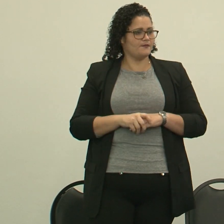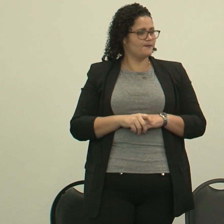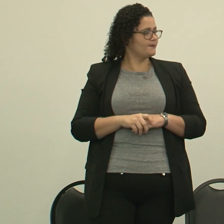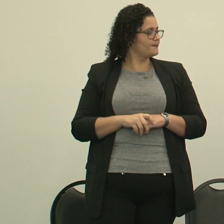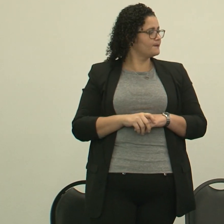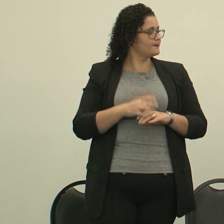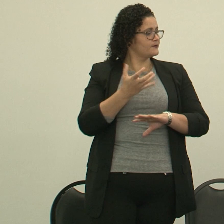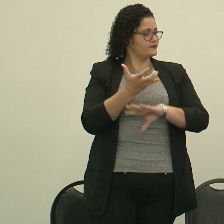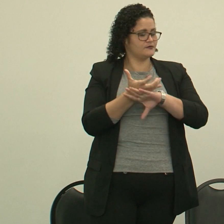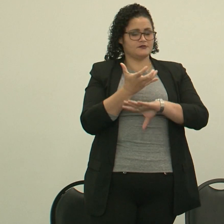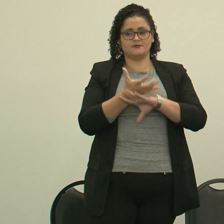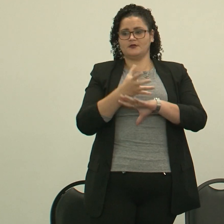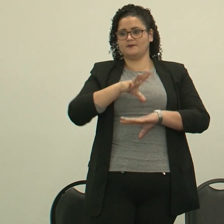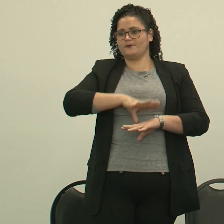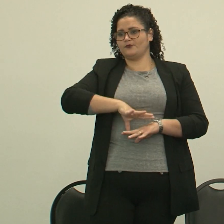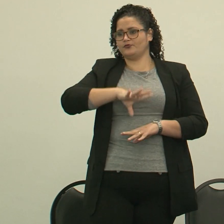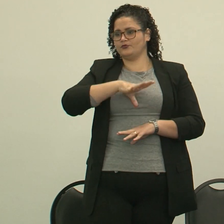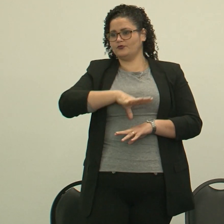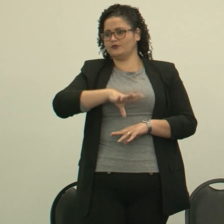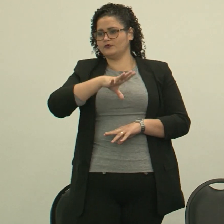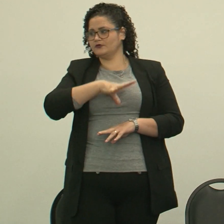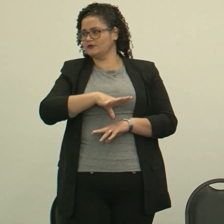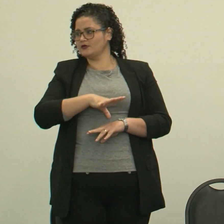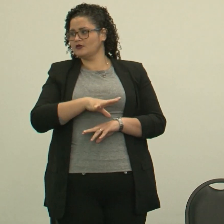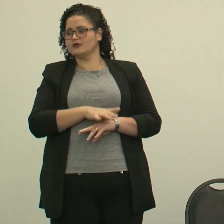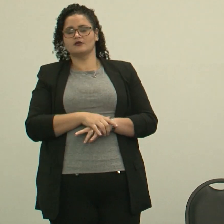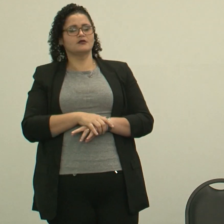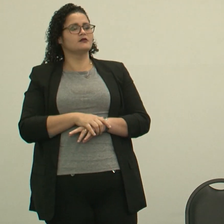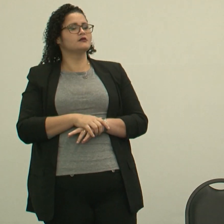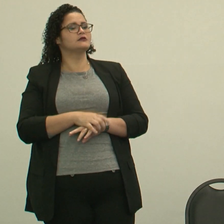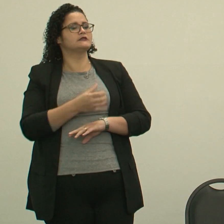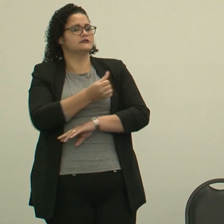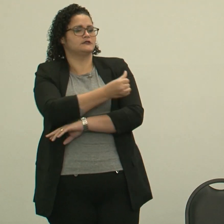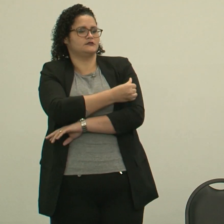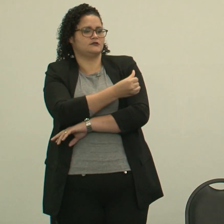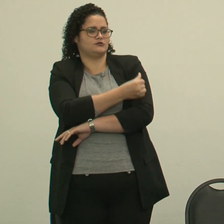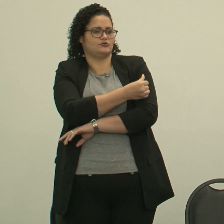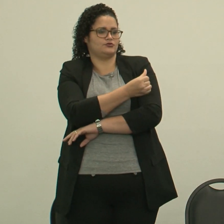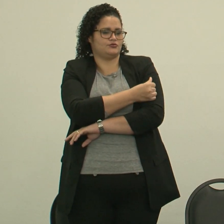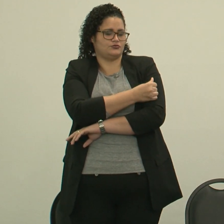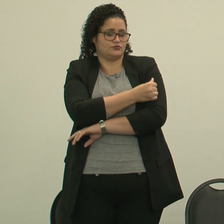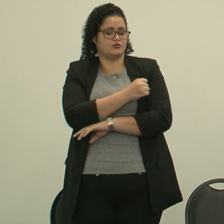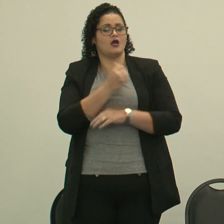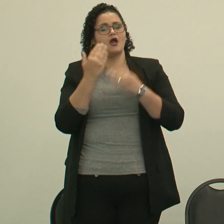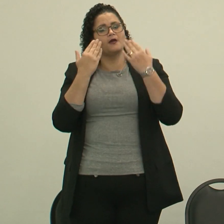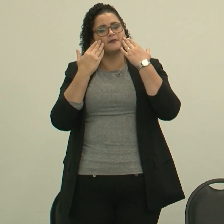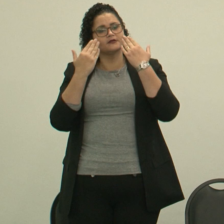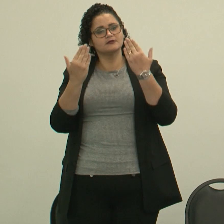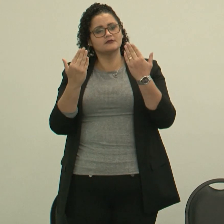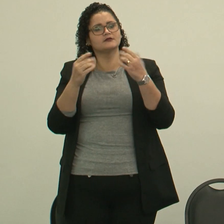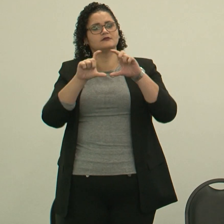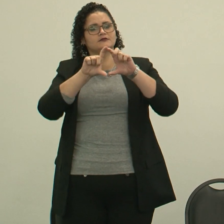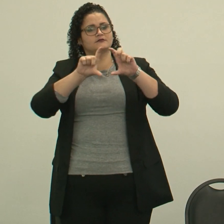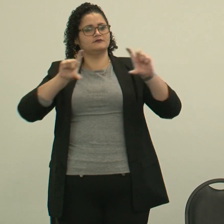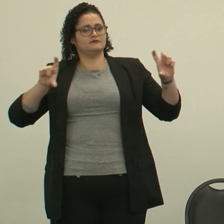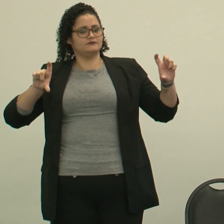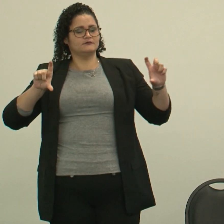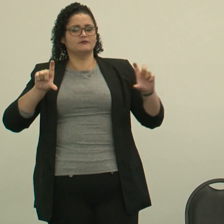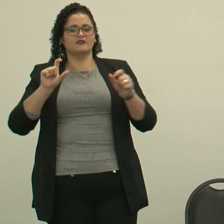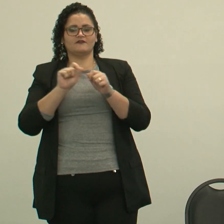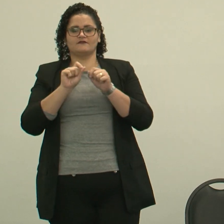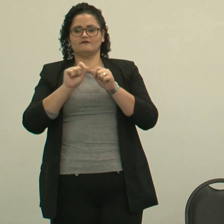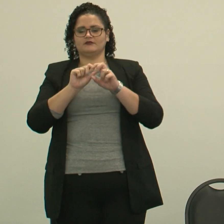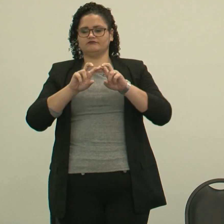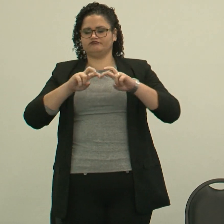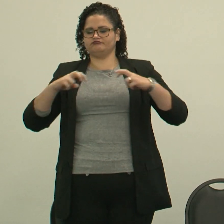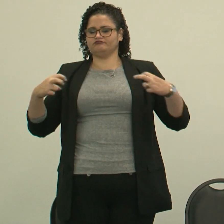na disciplina Língua Portuguesa, e trabalhariam no 6º ano isso. Eles apresentariam a tirinha, fariam uma roda